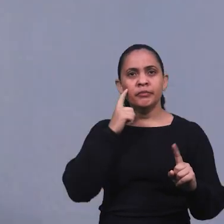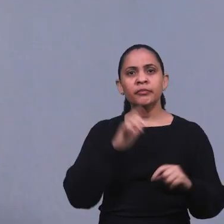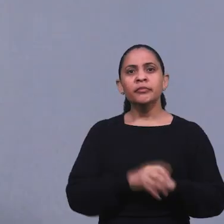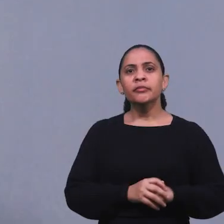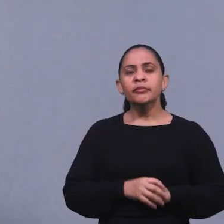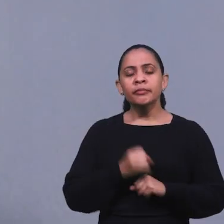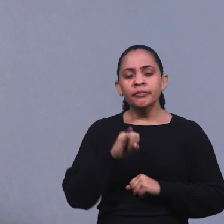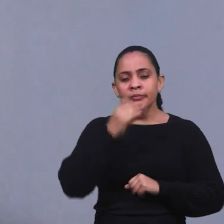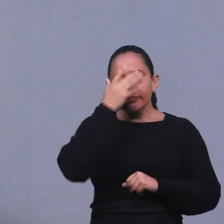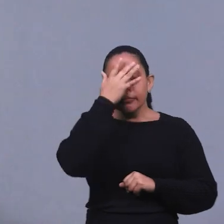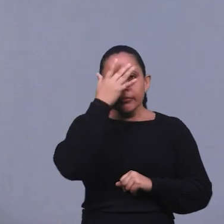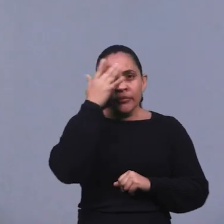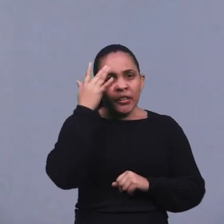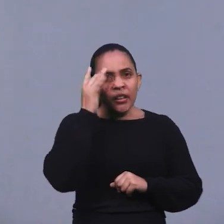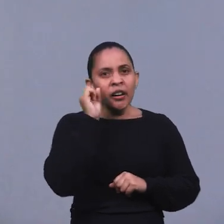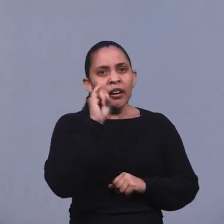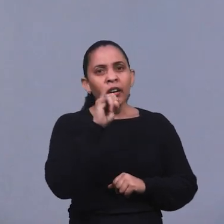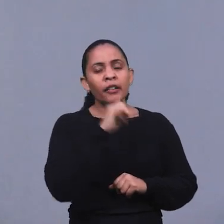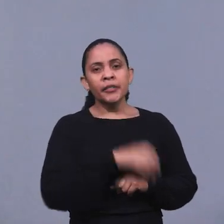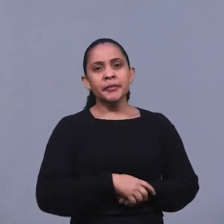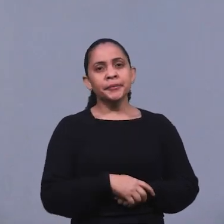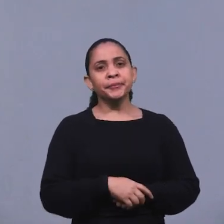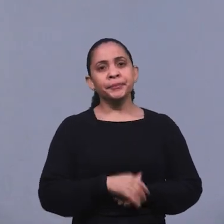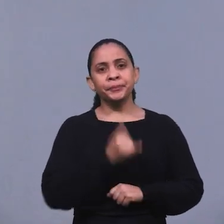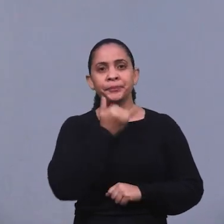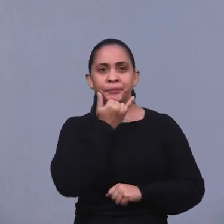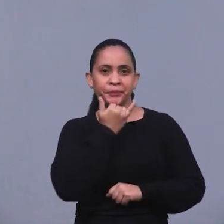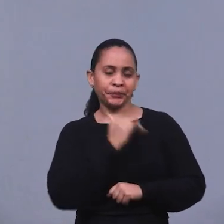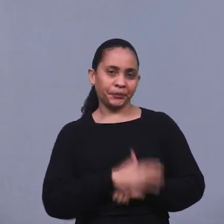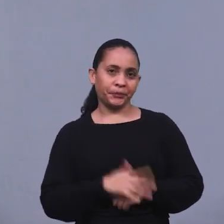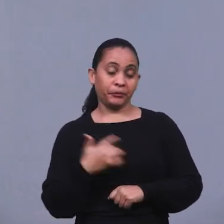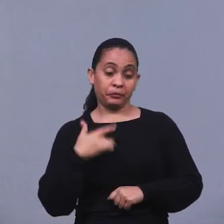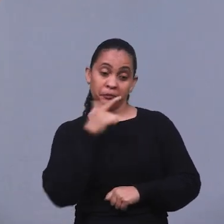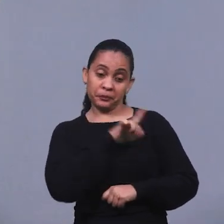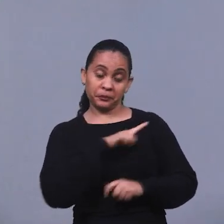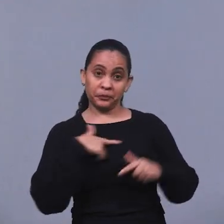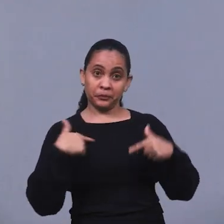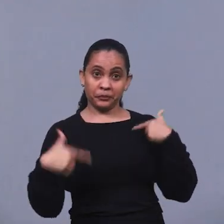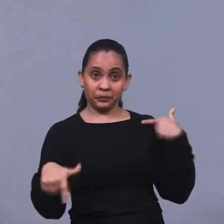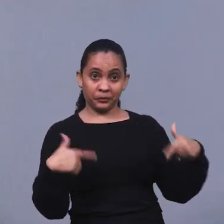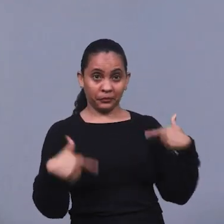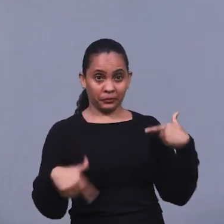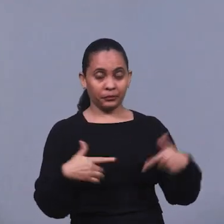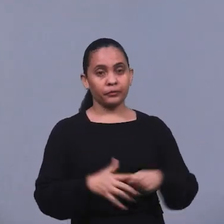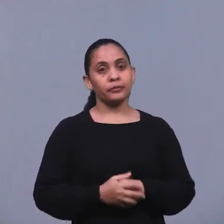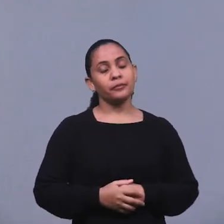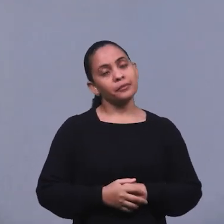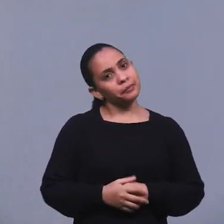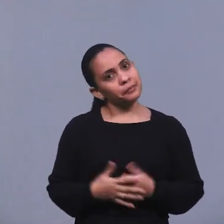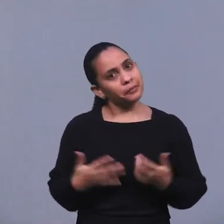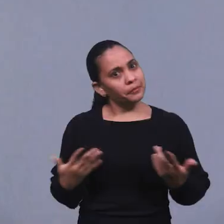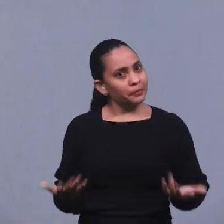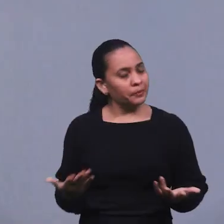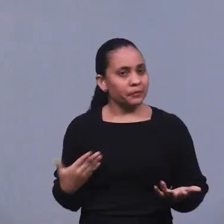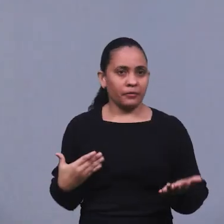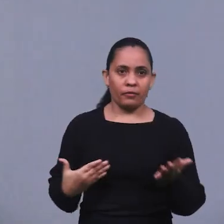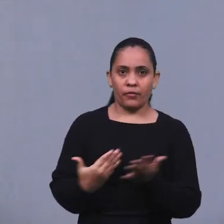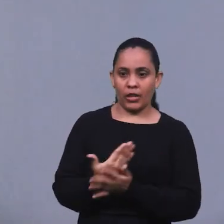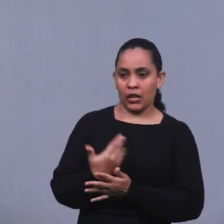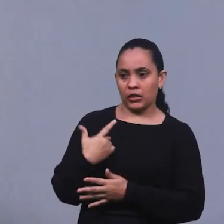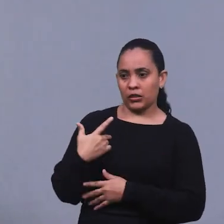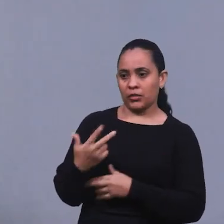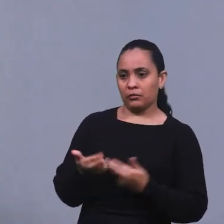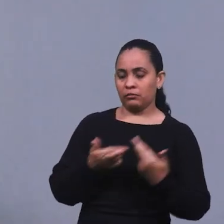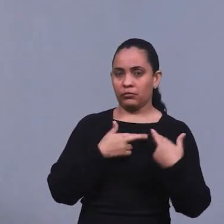auditiva. Se ela for permanente, se me incapacitar, eu não consigo trabalhar. Porque às vezes tem a possibilidade de ir para uma reabilitação, às vezes na função